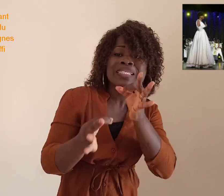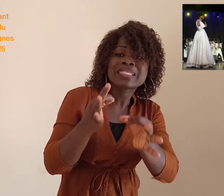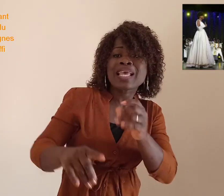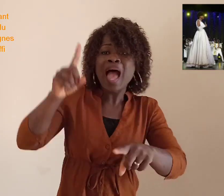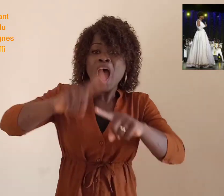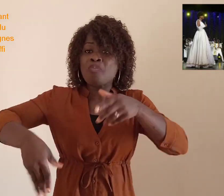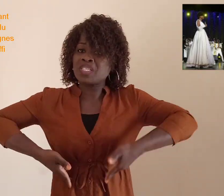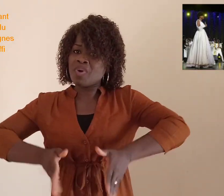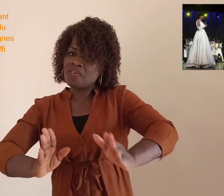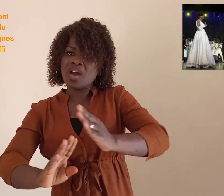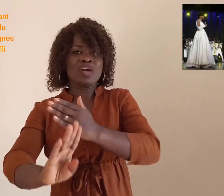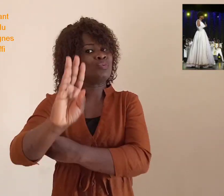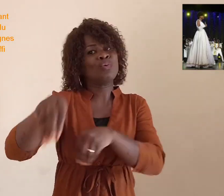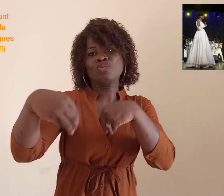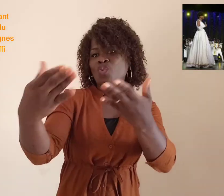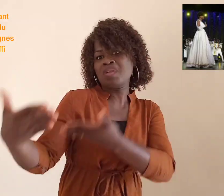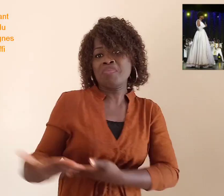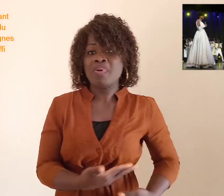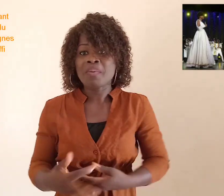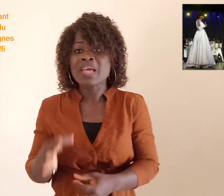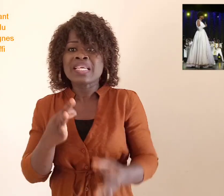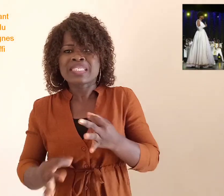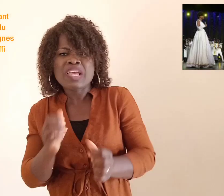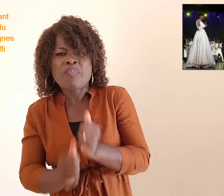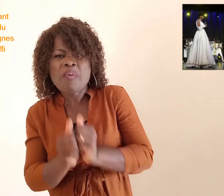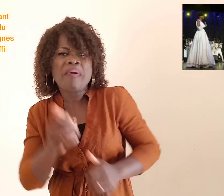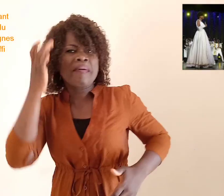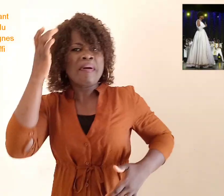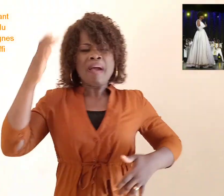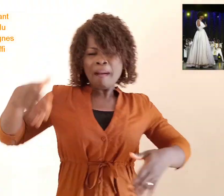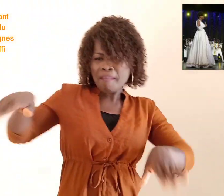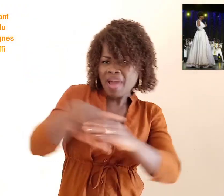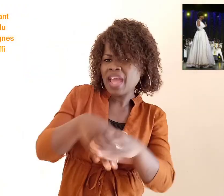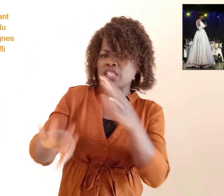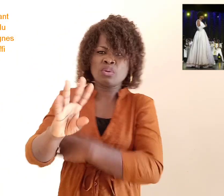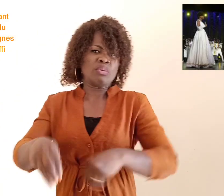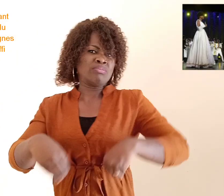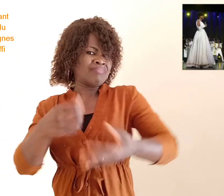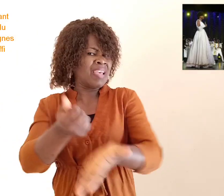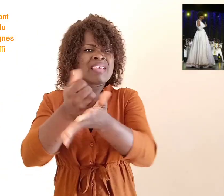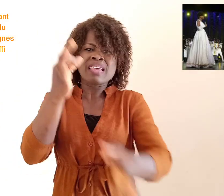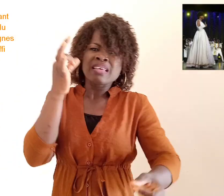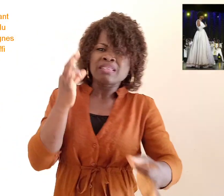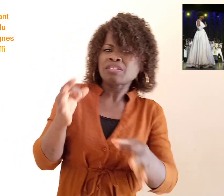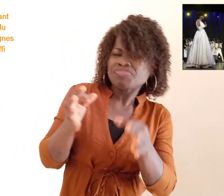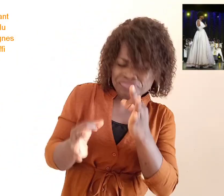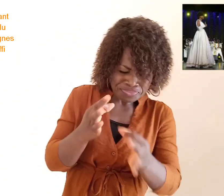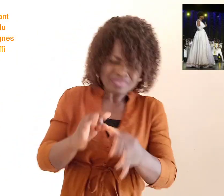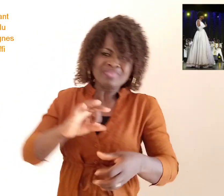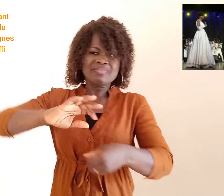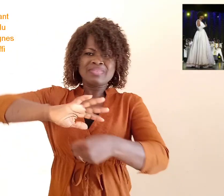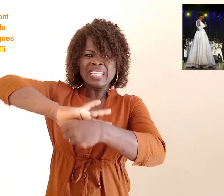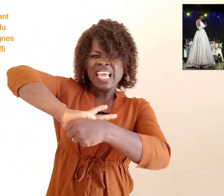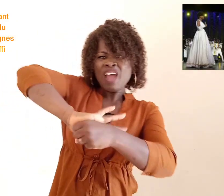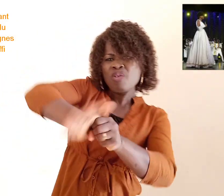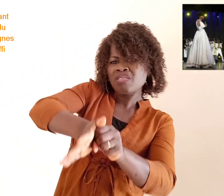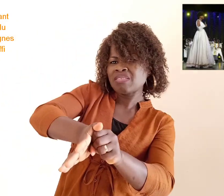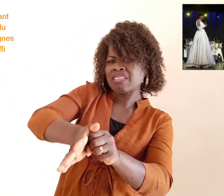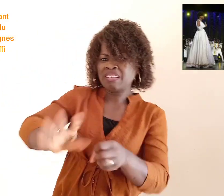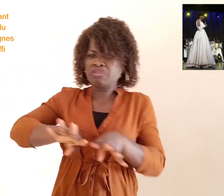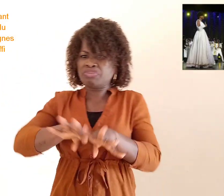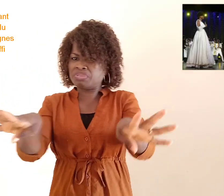enfanter, que le célibataire peut trouver mariage, que le malade peut déclarer qu'il est